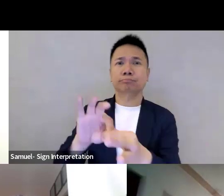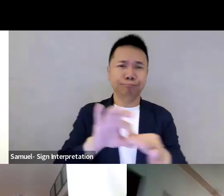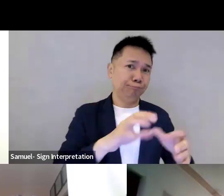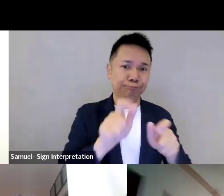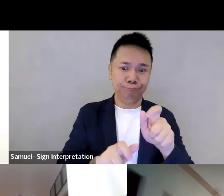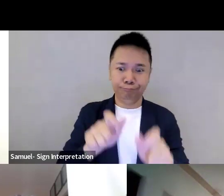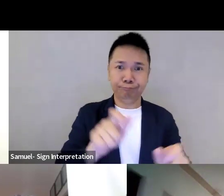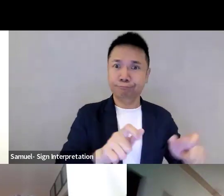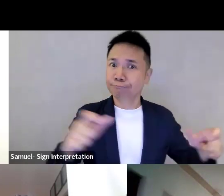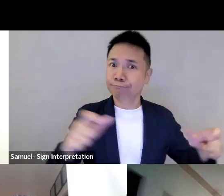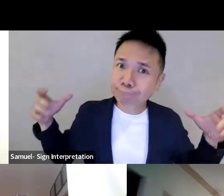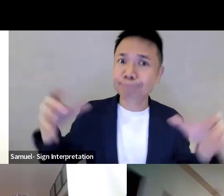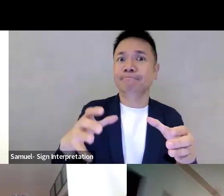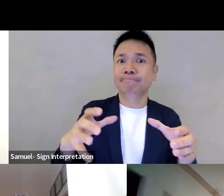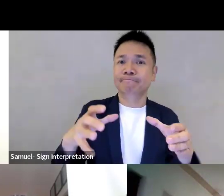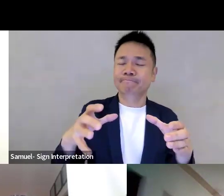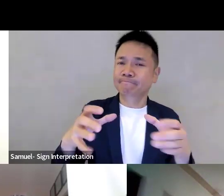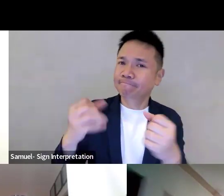而且呢，